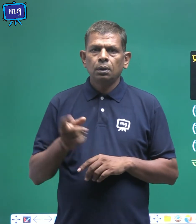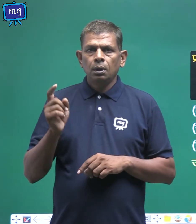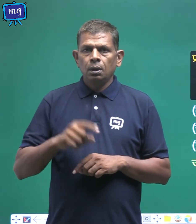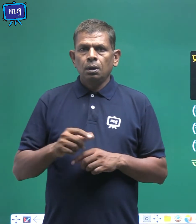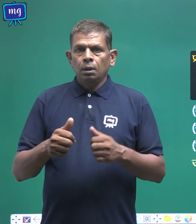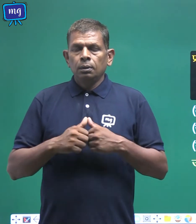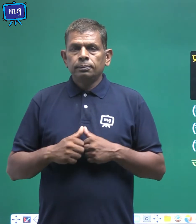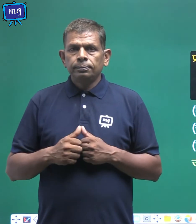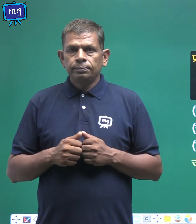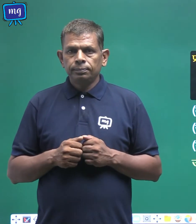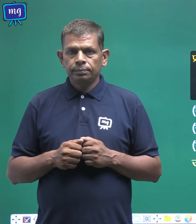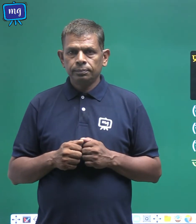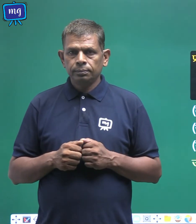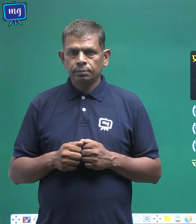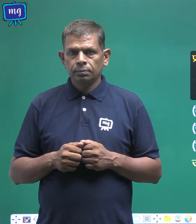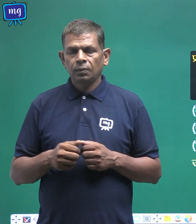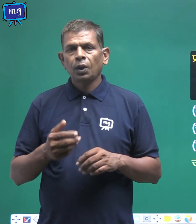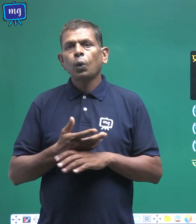बताना है कि वसा